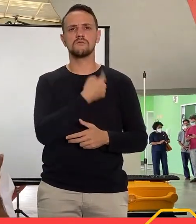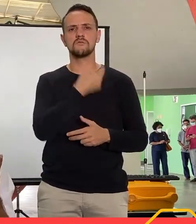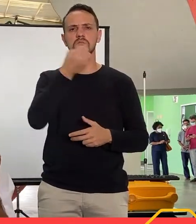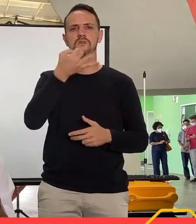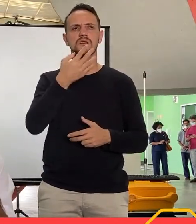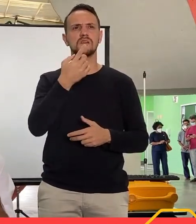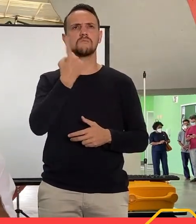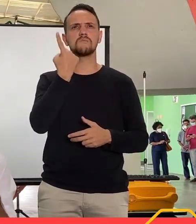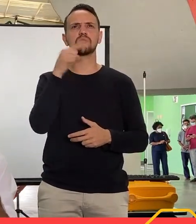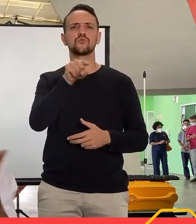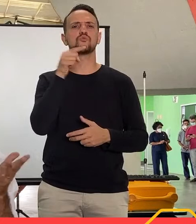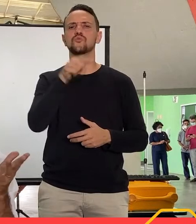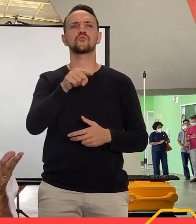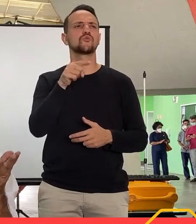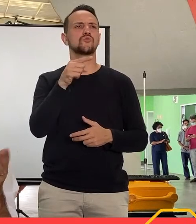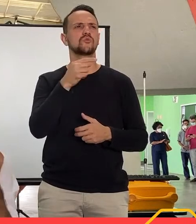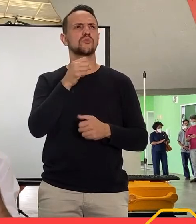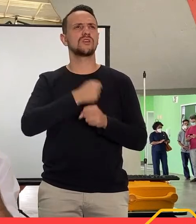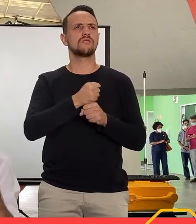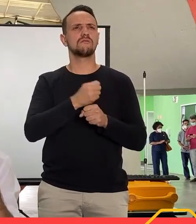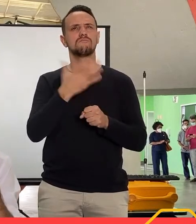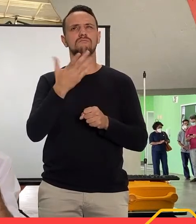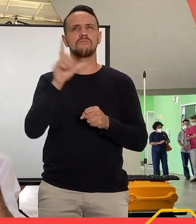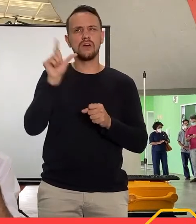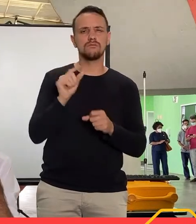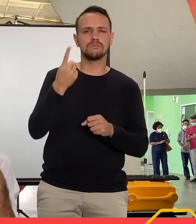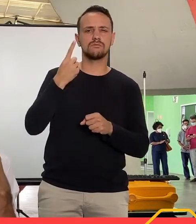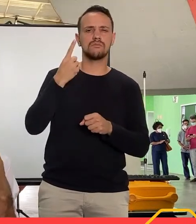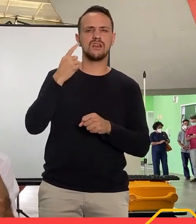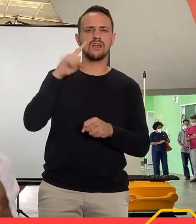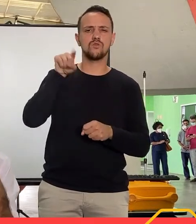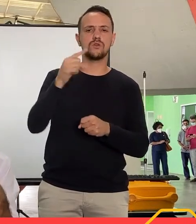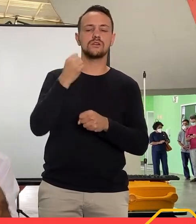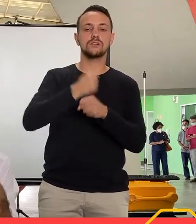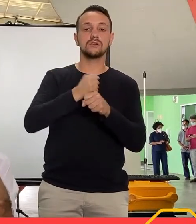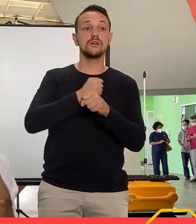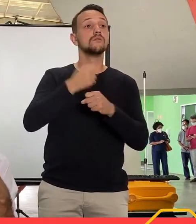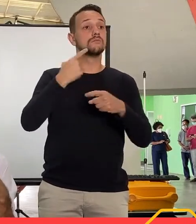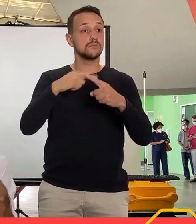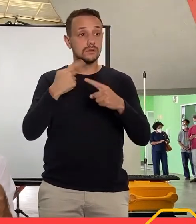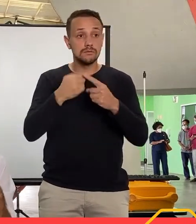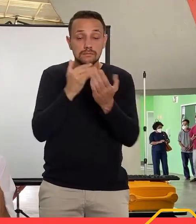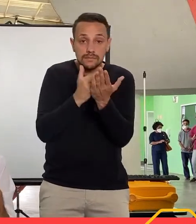de 1000 anos para cá, muito menos de 1000 anos. Que começam a surgir